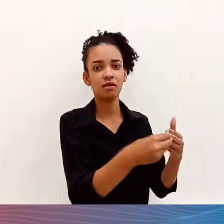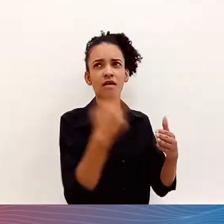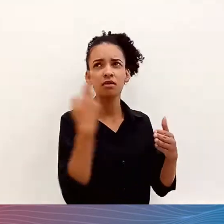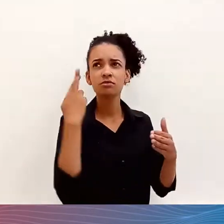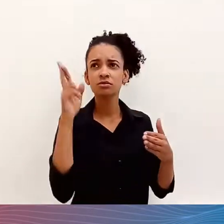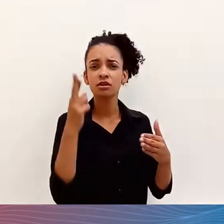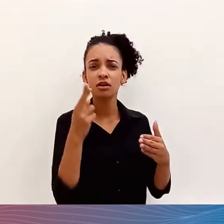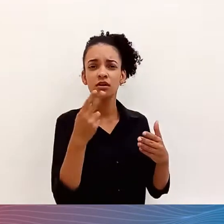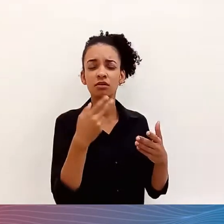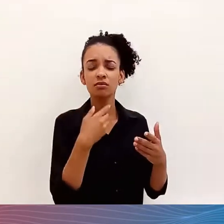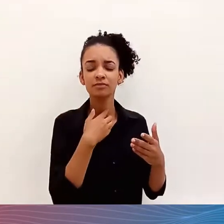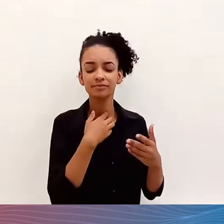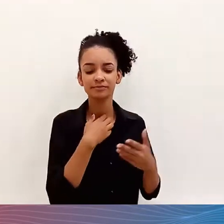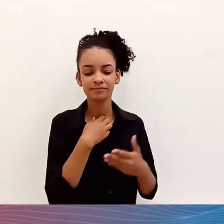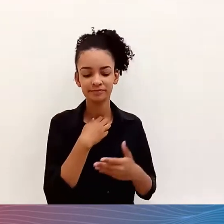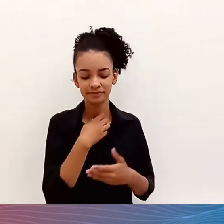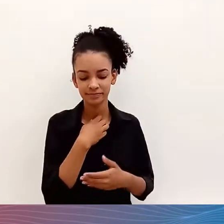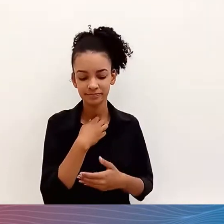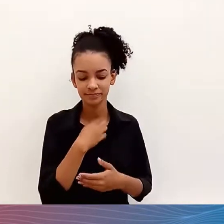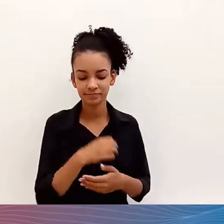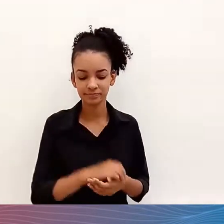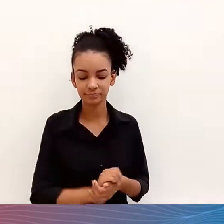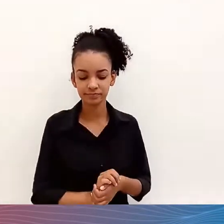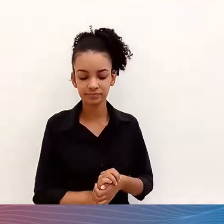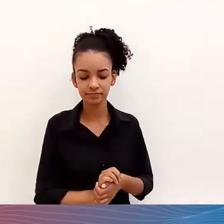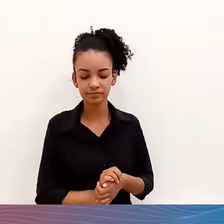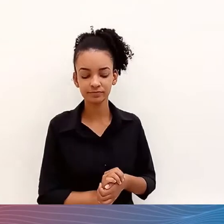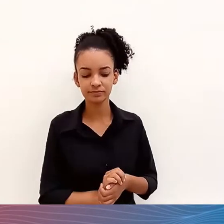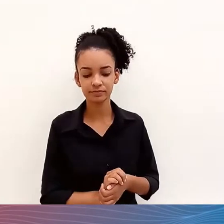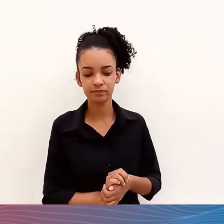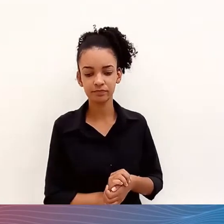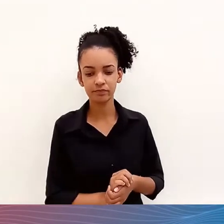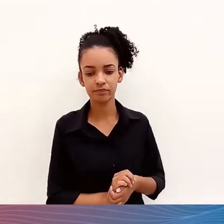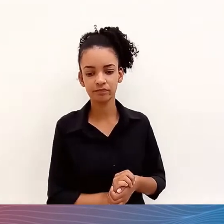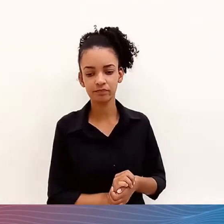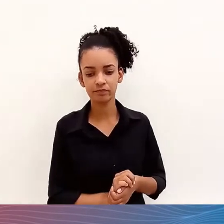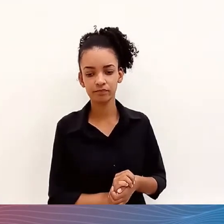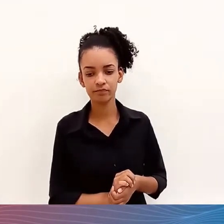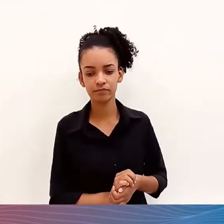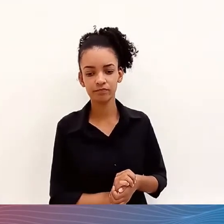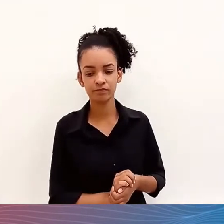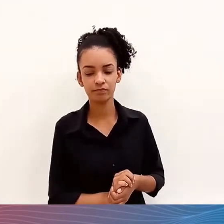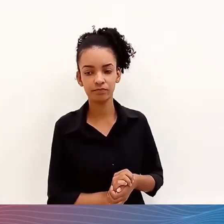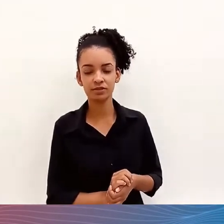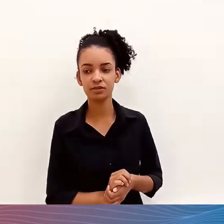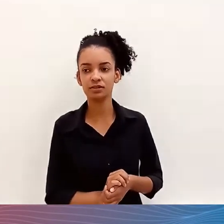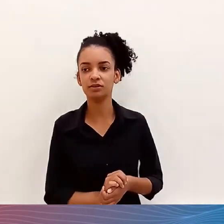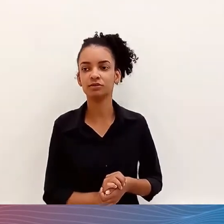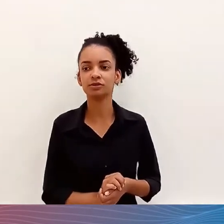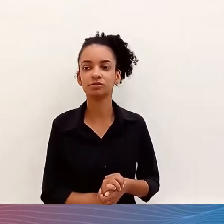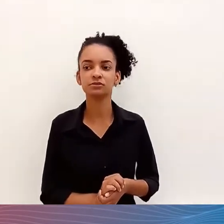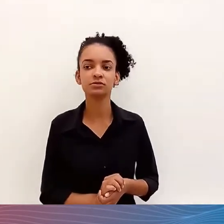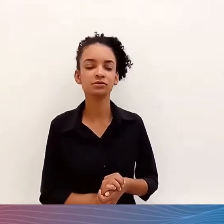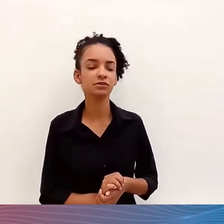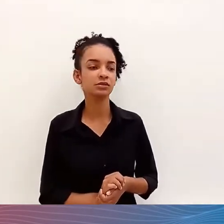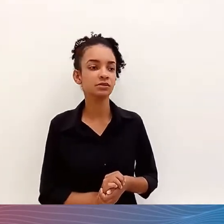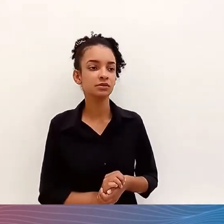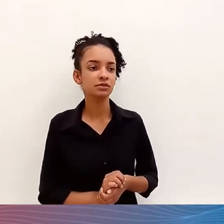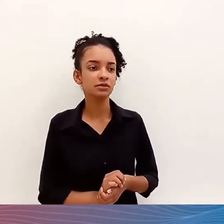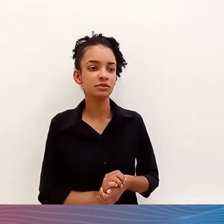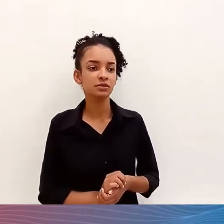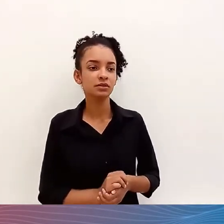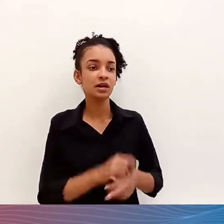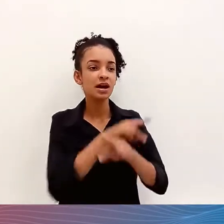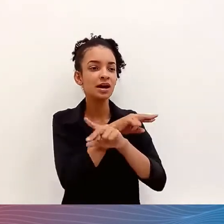mensageiras das boas novas. Irmãos, muitas irmãs estão aí As mulheres que eram só donas de casa, mas